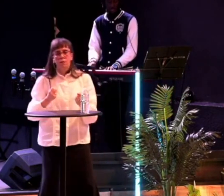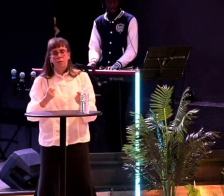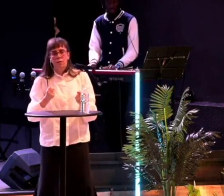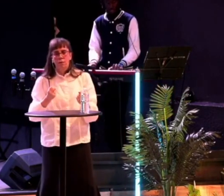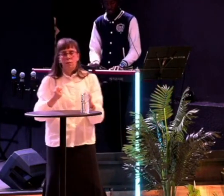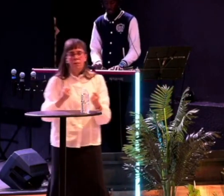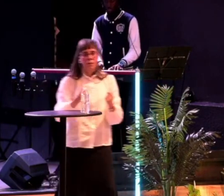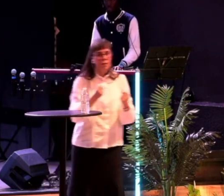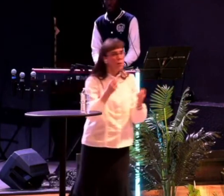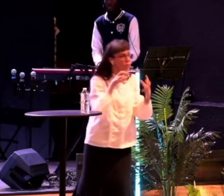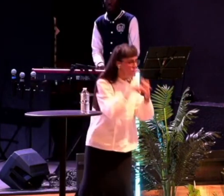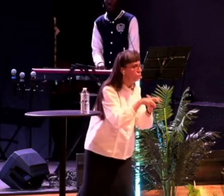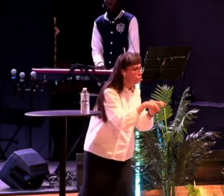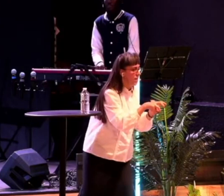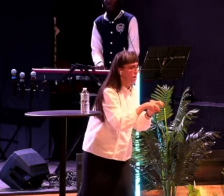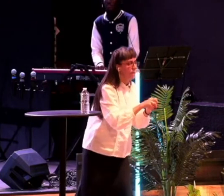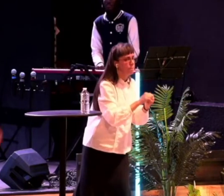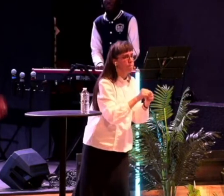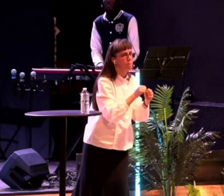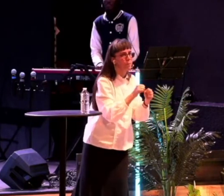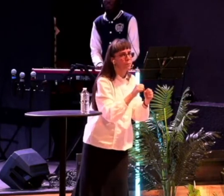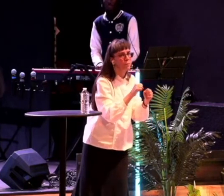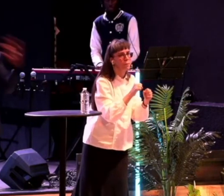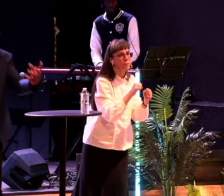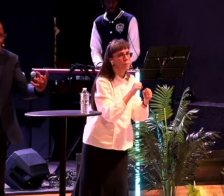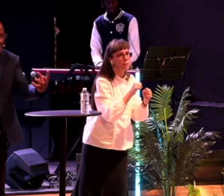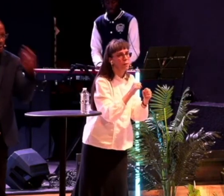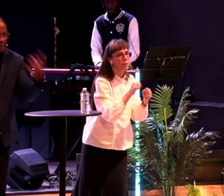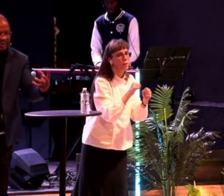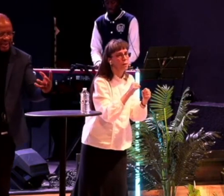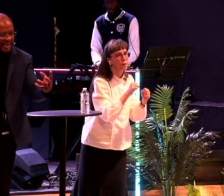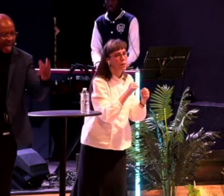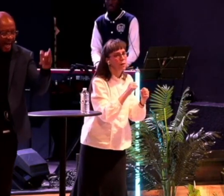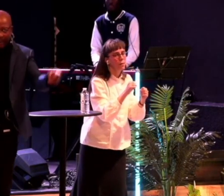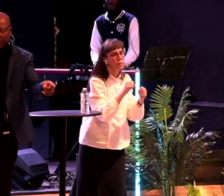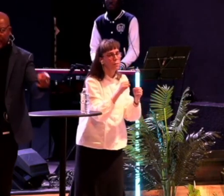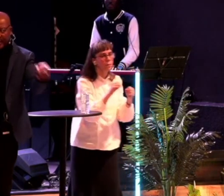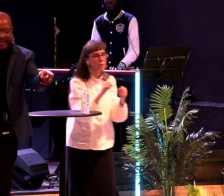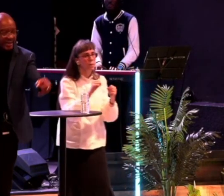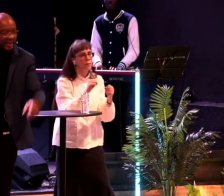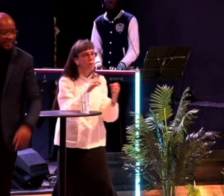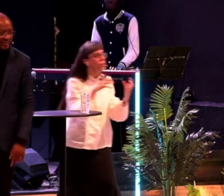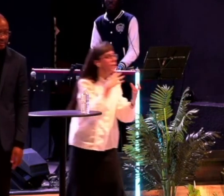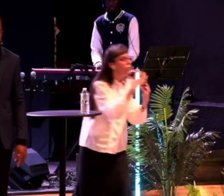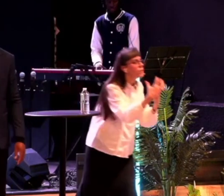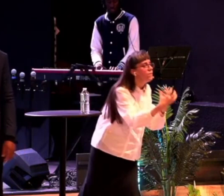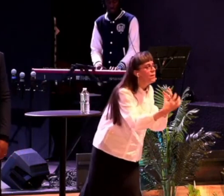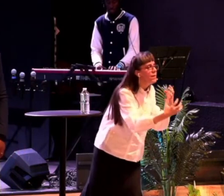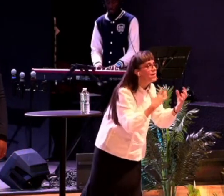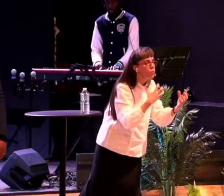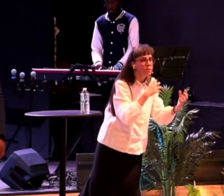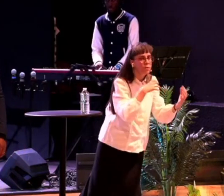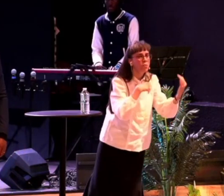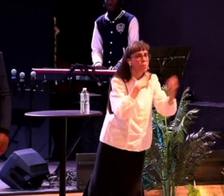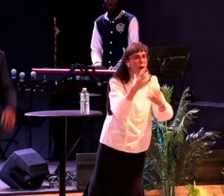Il y a un mystère là-dedans. There is a mystery. Dieu ne peut pas révéler sa sagesse aux puissants des ténèbres à propos de ta destinée. God cannot reveal